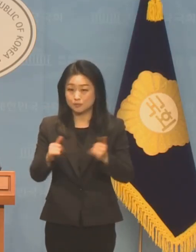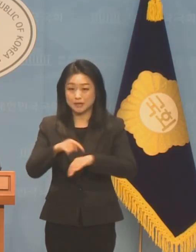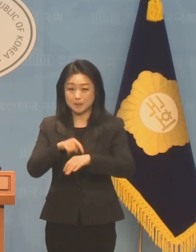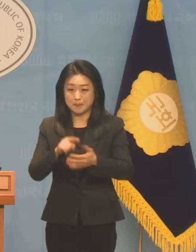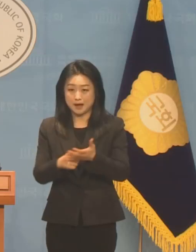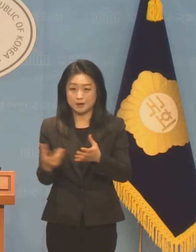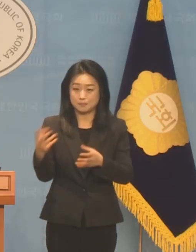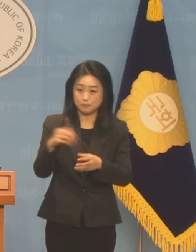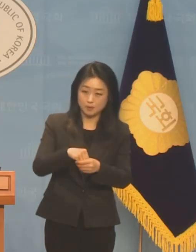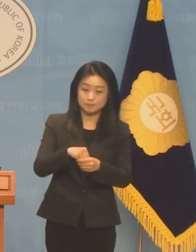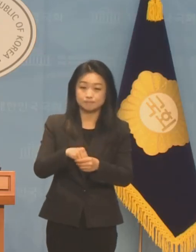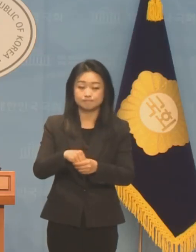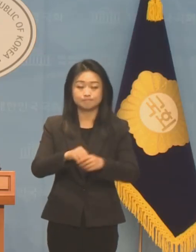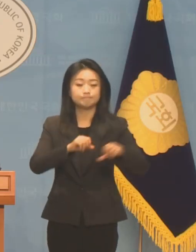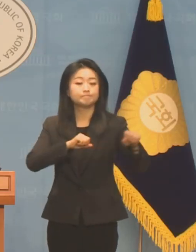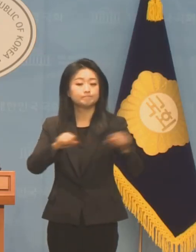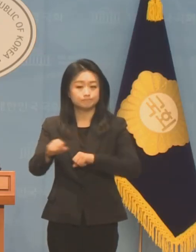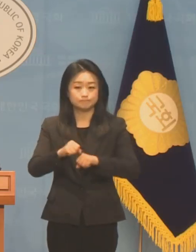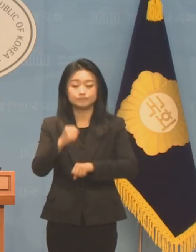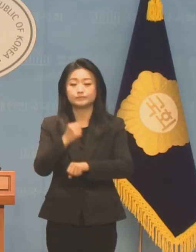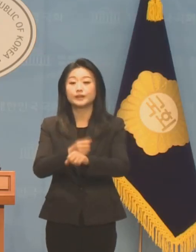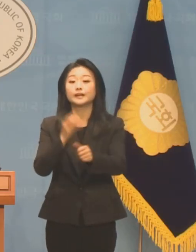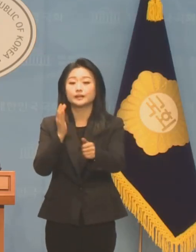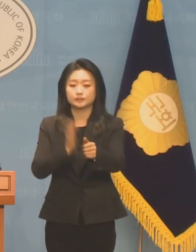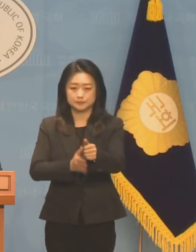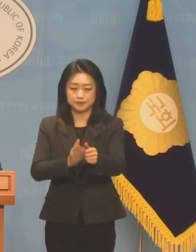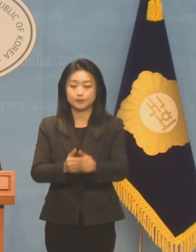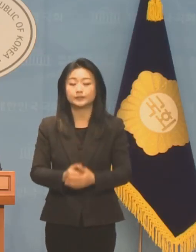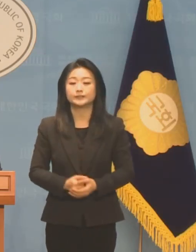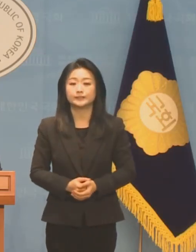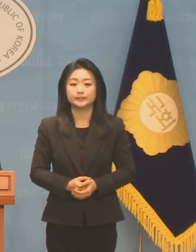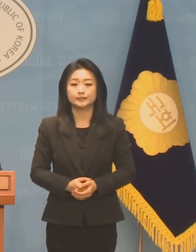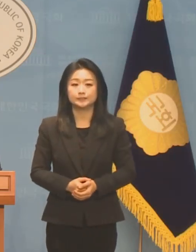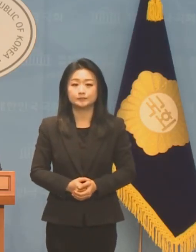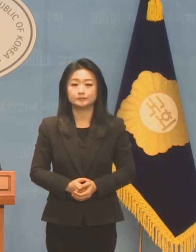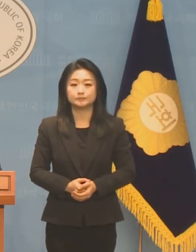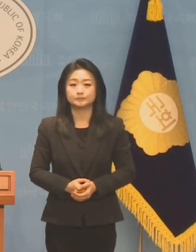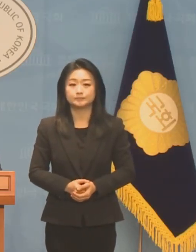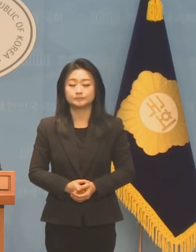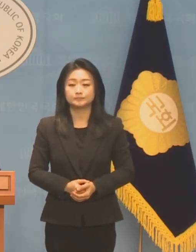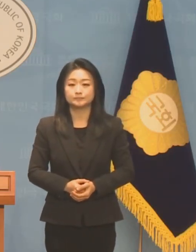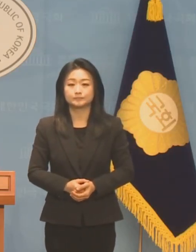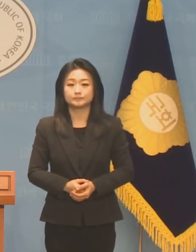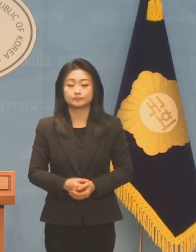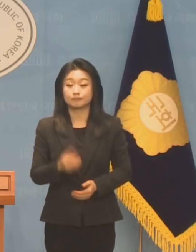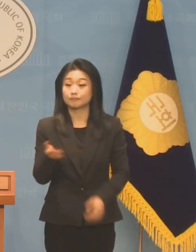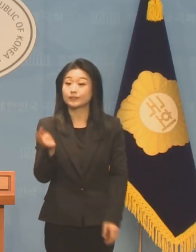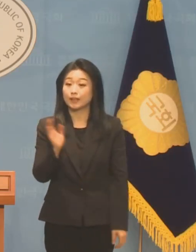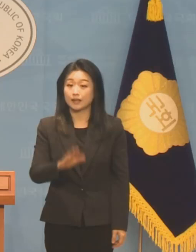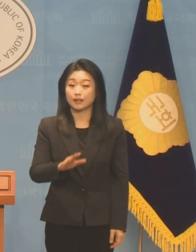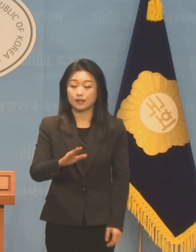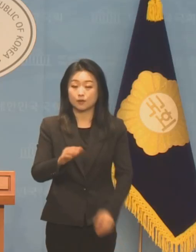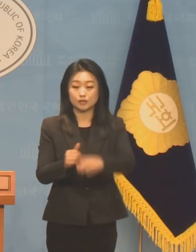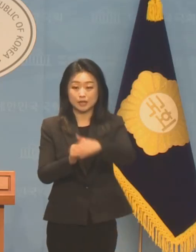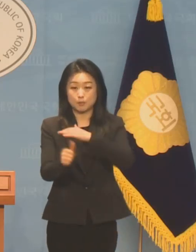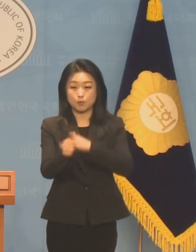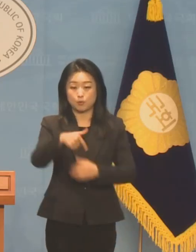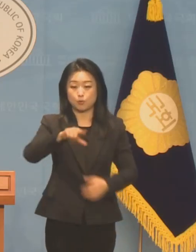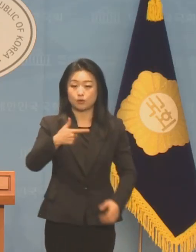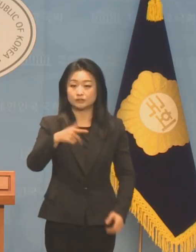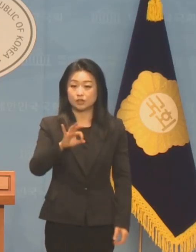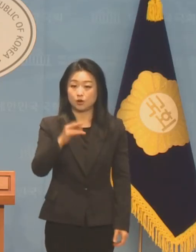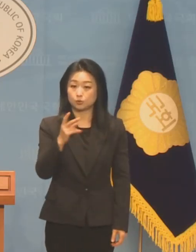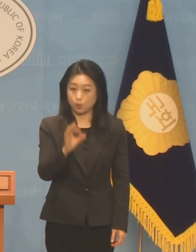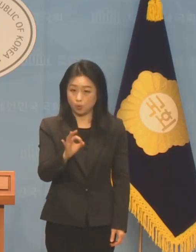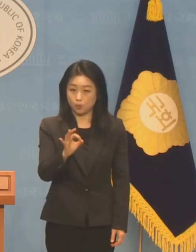국회와 정당으로서의 당연한 처사라고 생각합니다. 그런데도 권성동 원내대표는